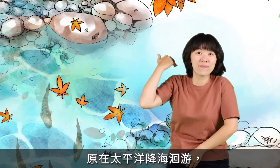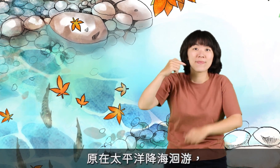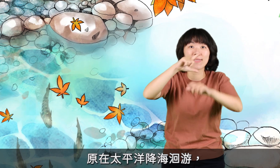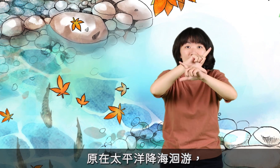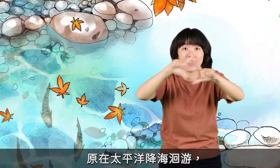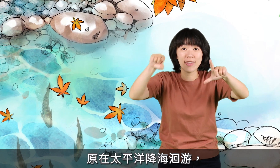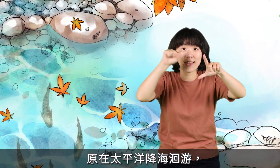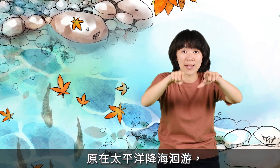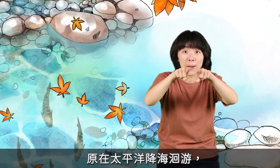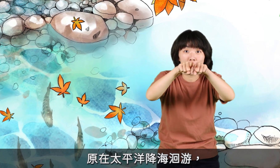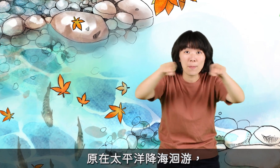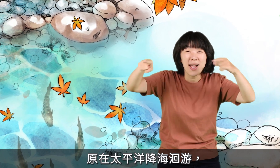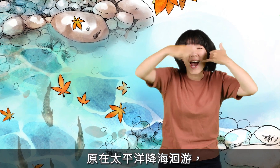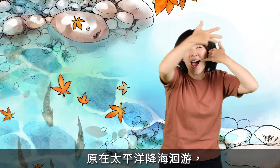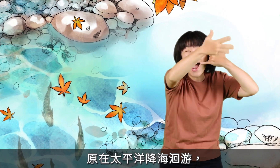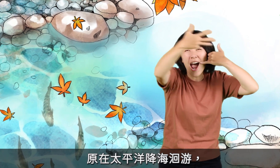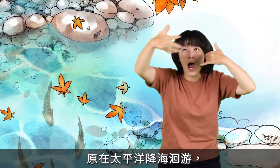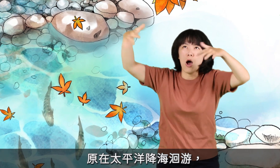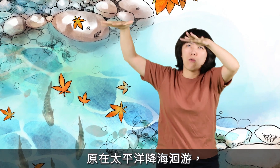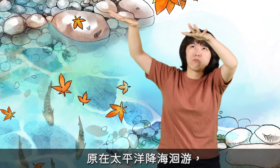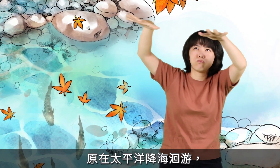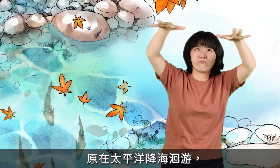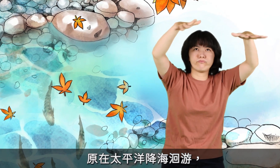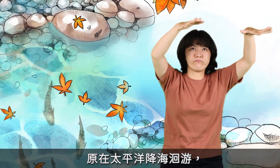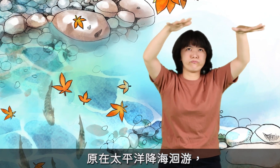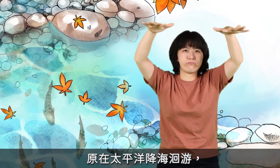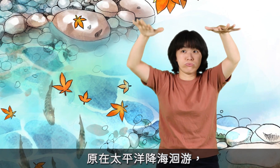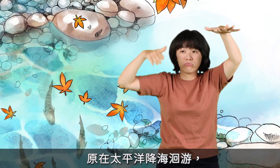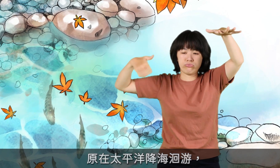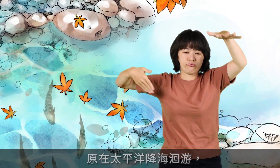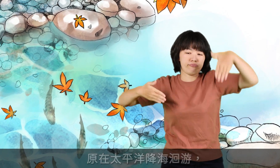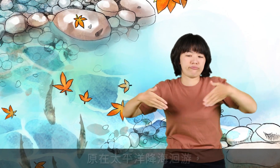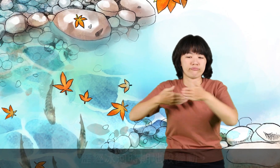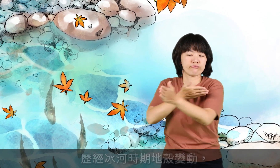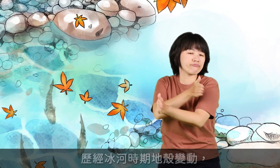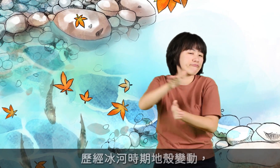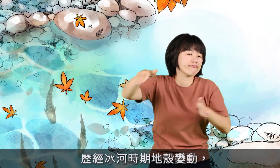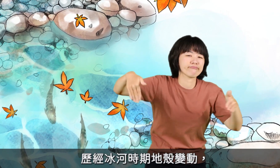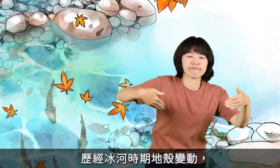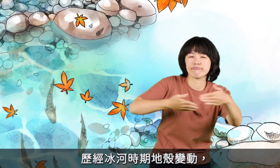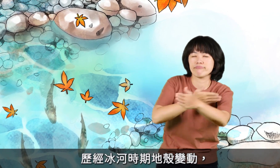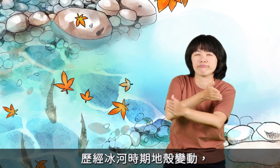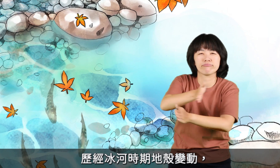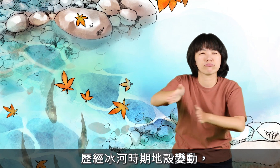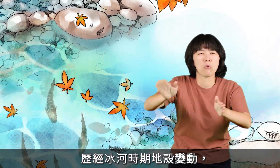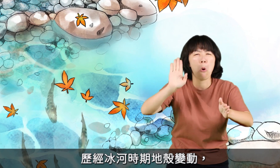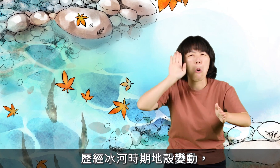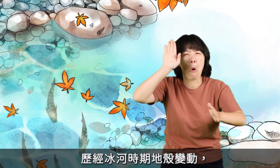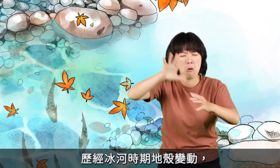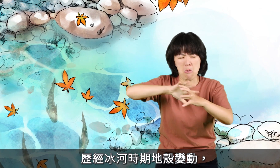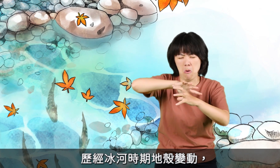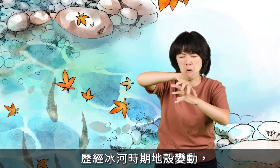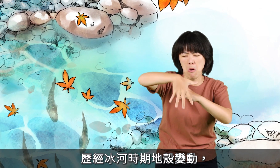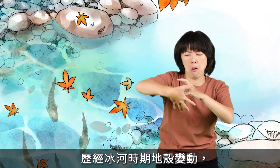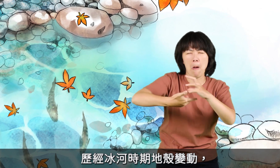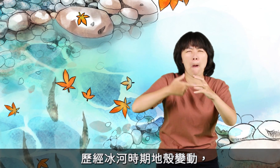源在太平洋，降海回游，历经冰河时期，地壳变